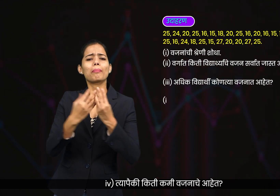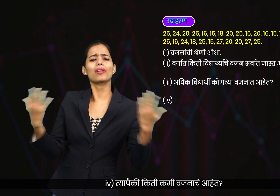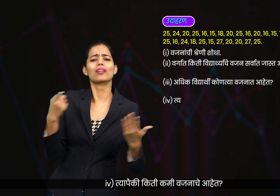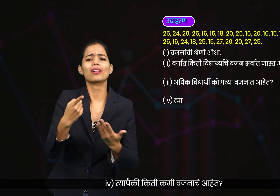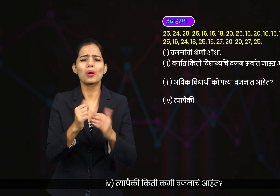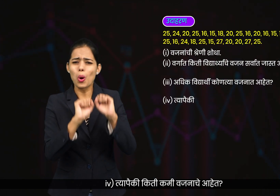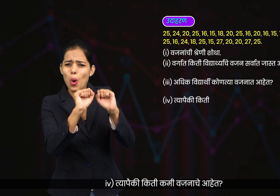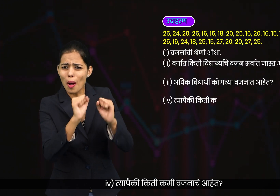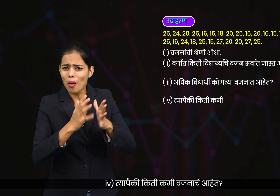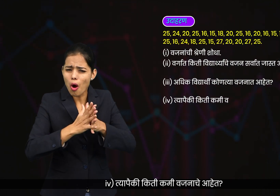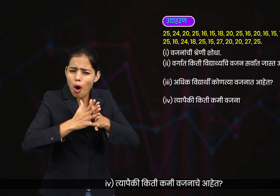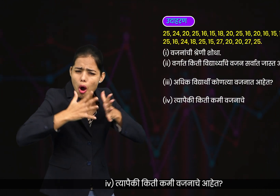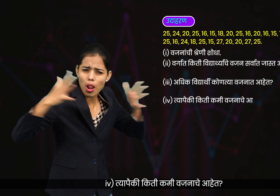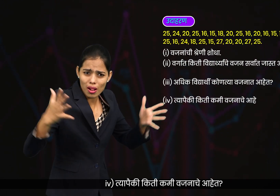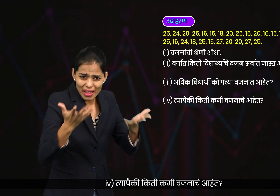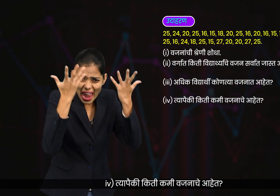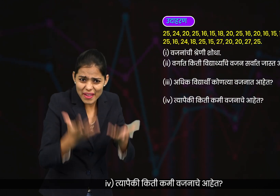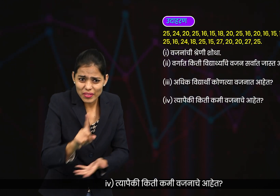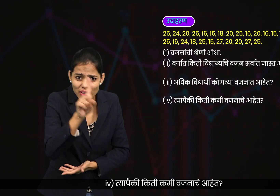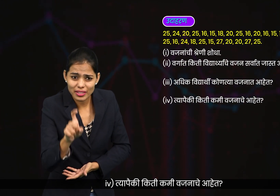त्यापैकी किती कमी वजनाचे आहेत?